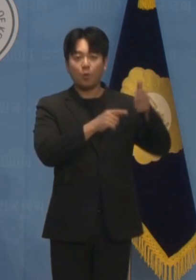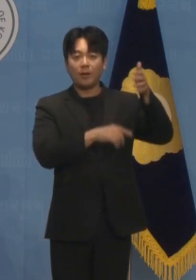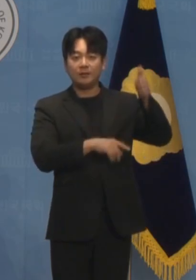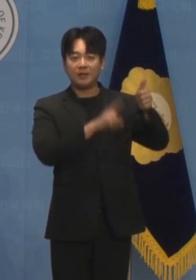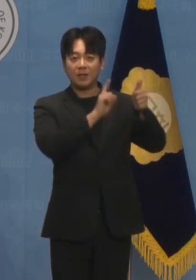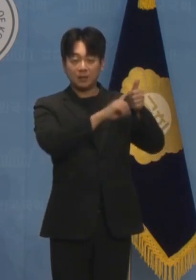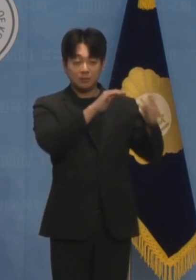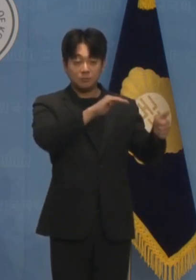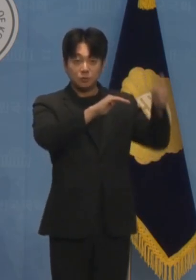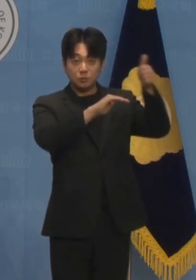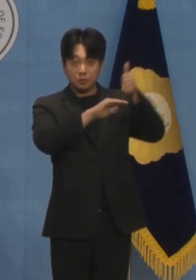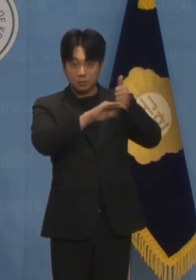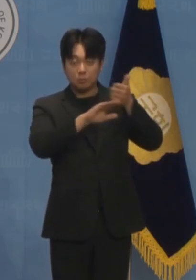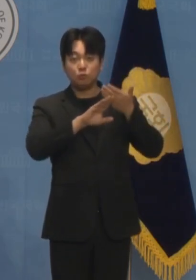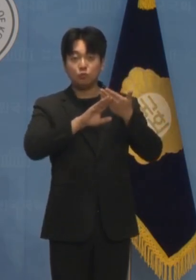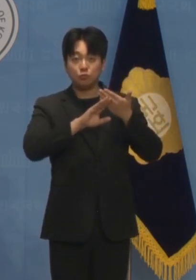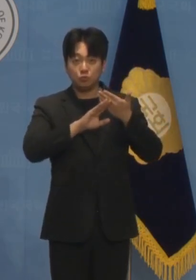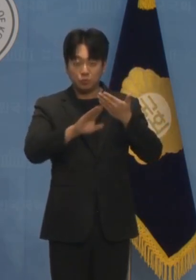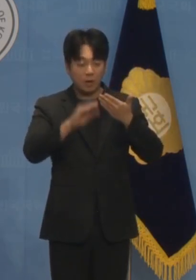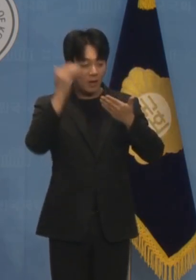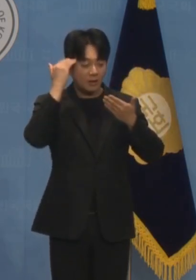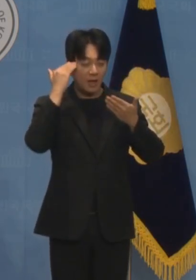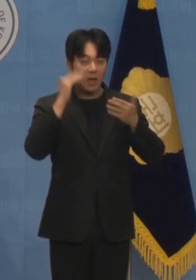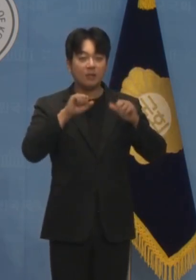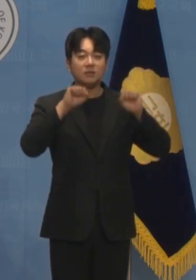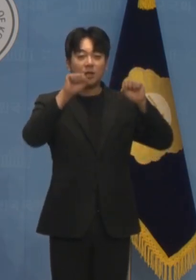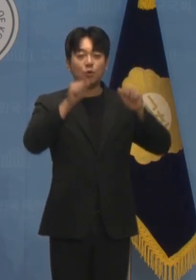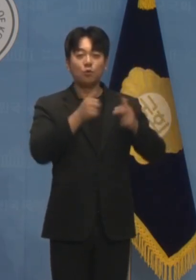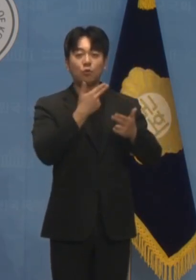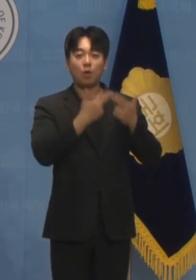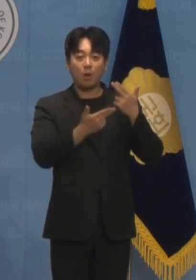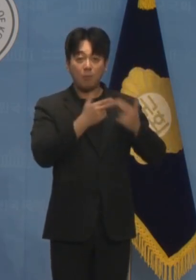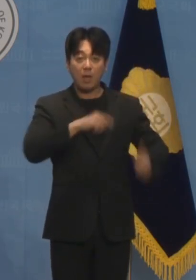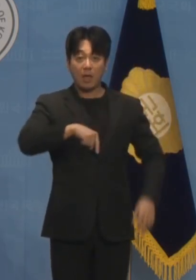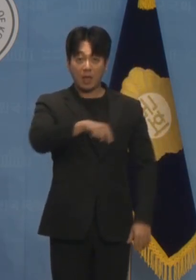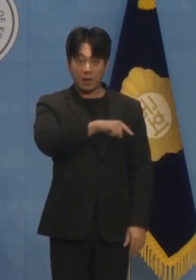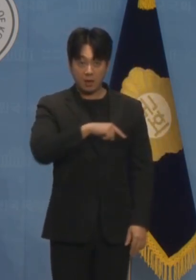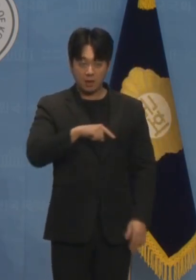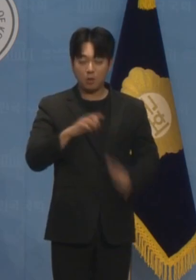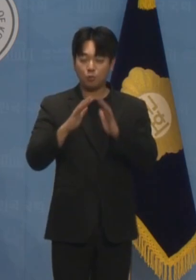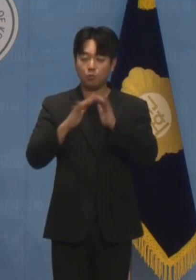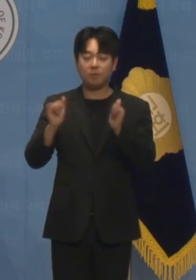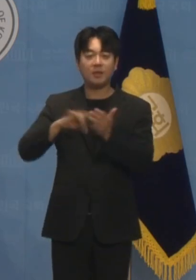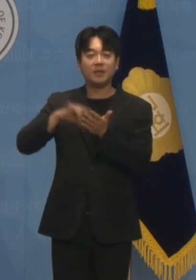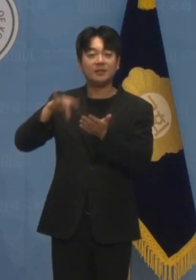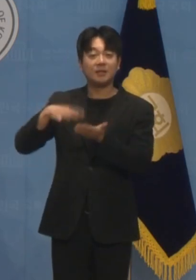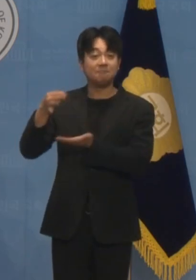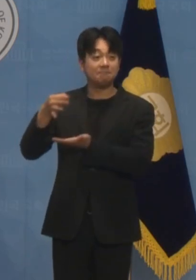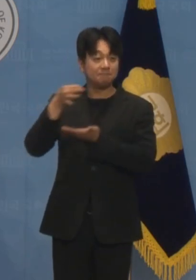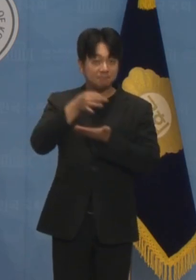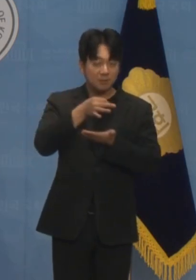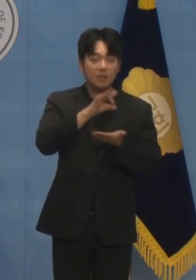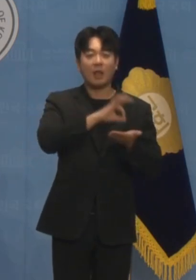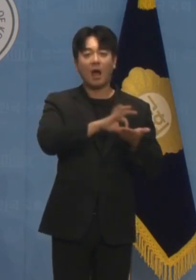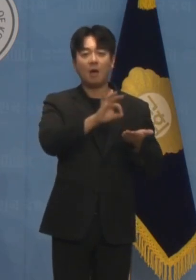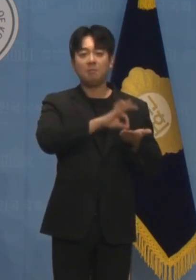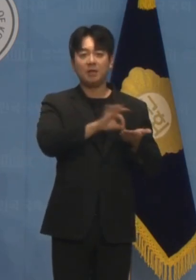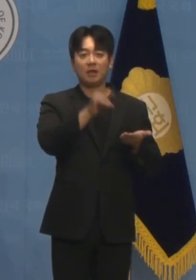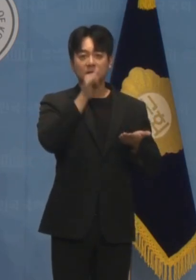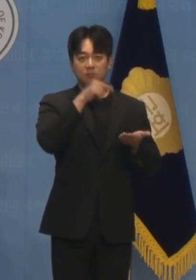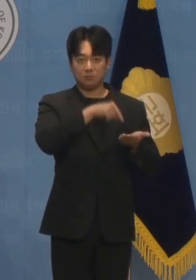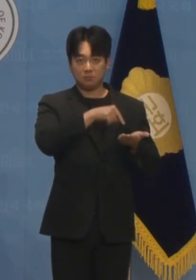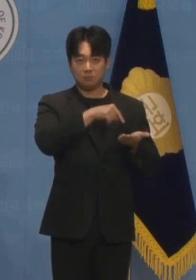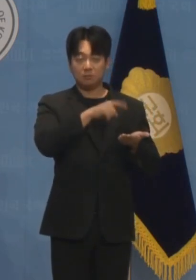불효불급한 대한체육회 기구 확대와 측근 챙기기로 국민의 혈세가 낭비되고 있습니다. 이기영